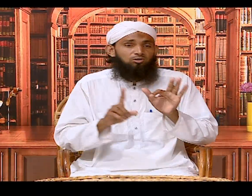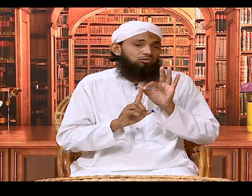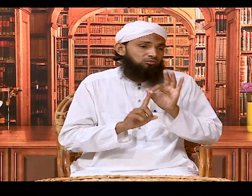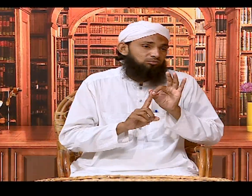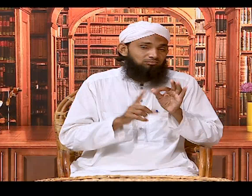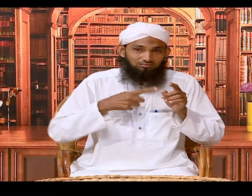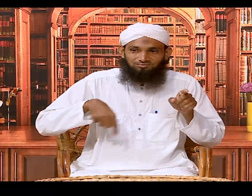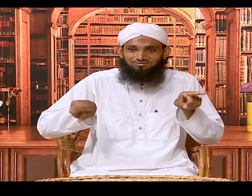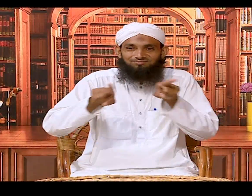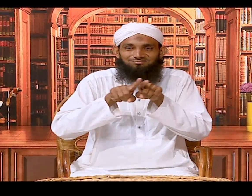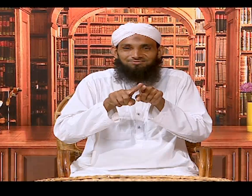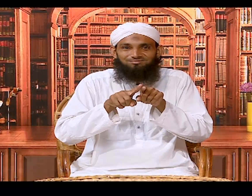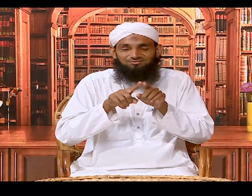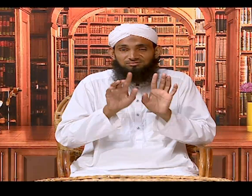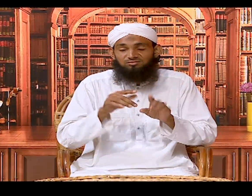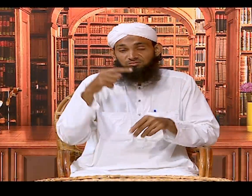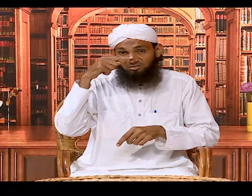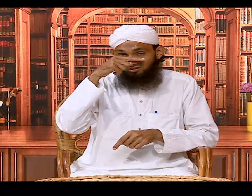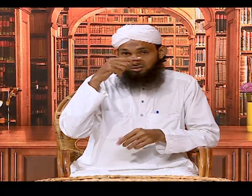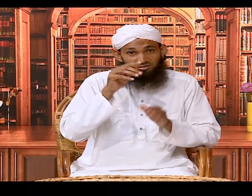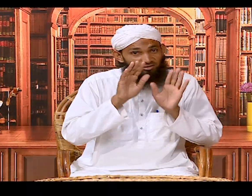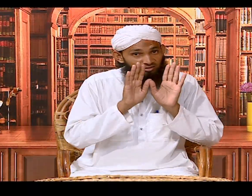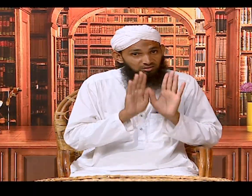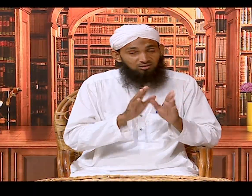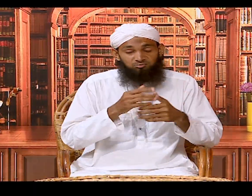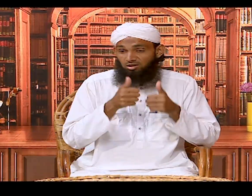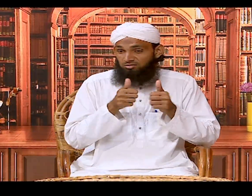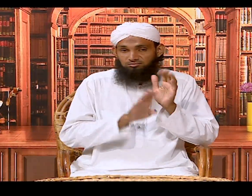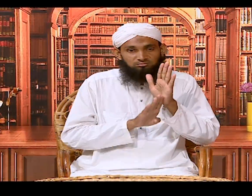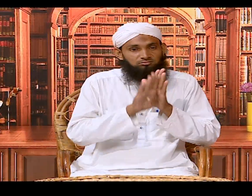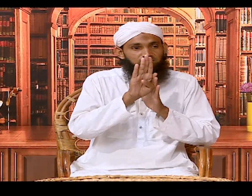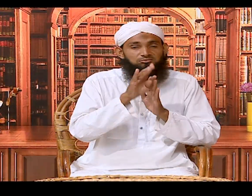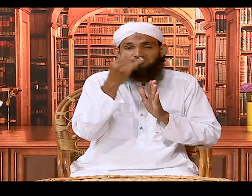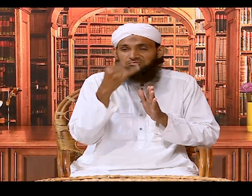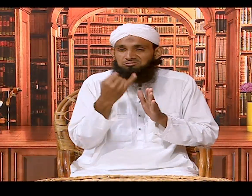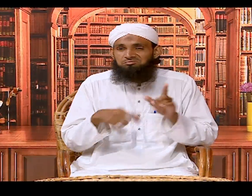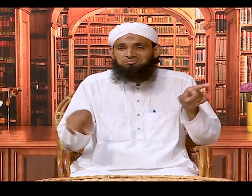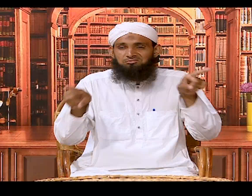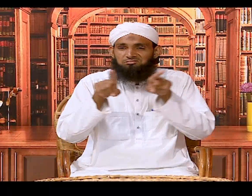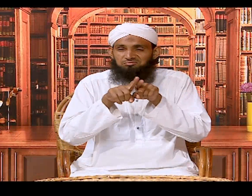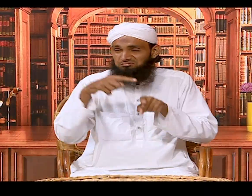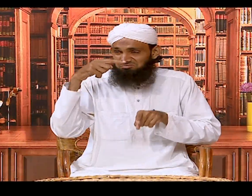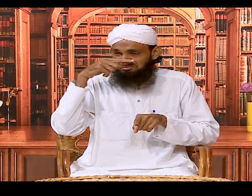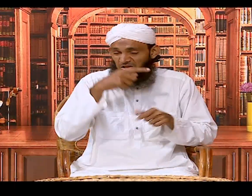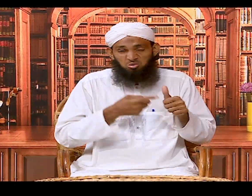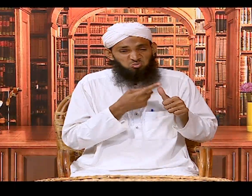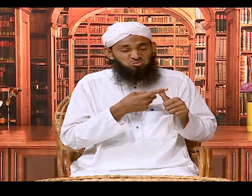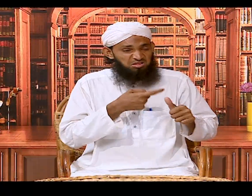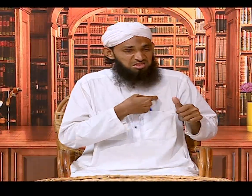حیادار ماحول مل جانے کی صورت میں حیا کو خوب نکھار ملتا ہے، جبکہ بے حیا لوگوں کی صحبت قلب و نگاہ کی